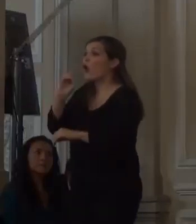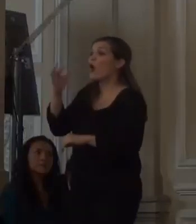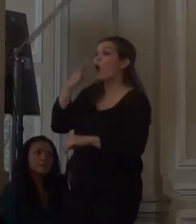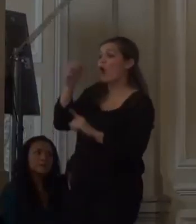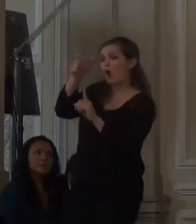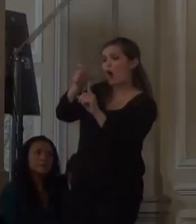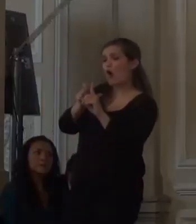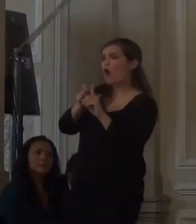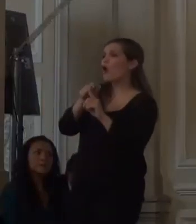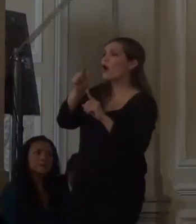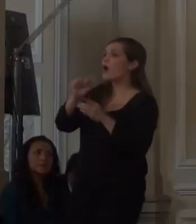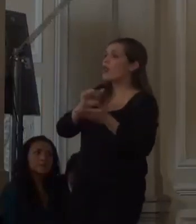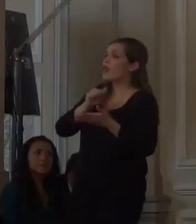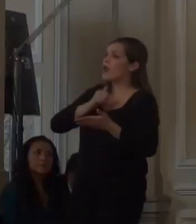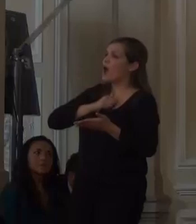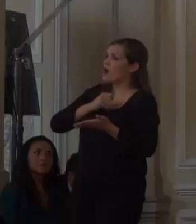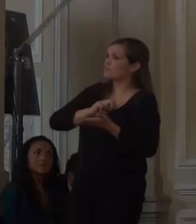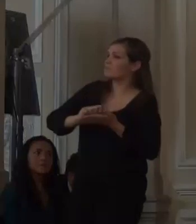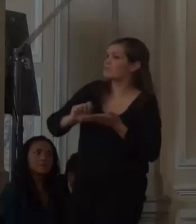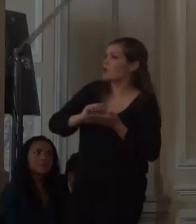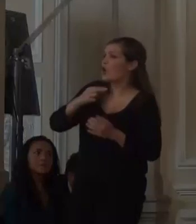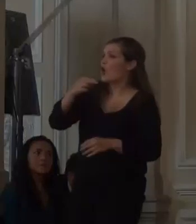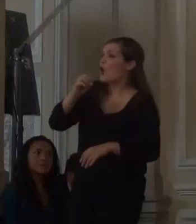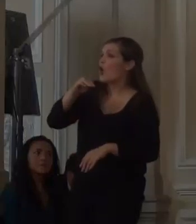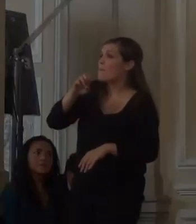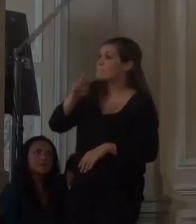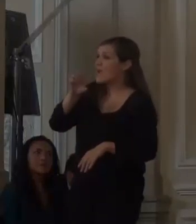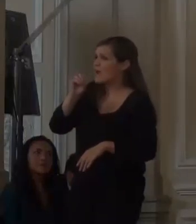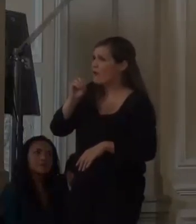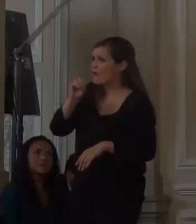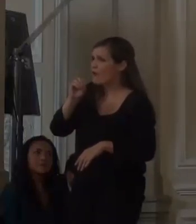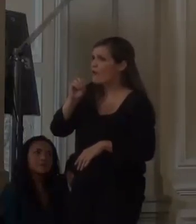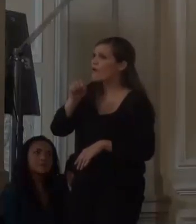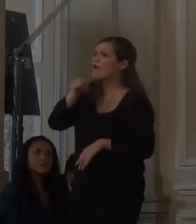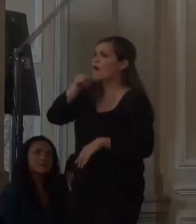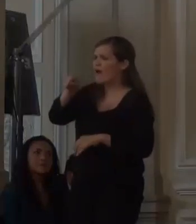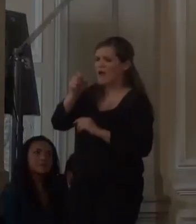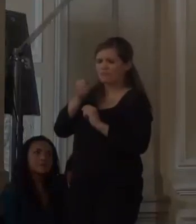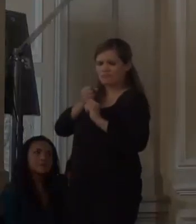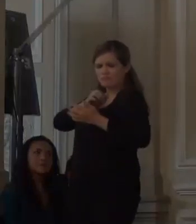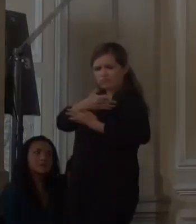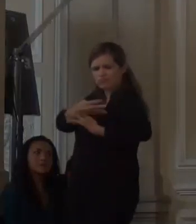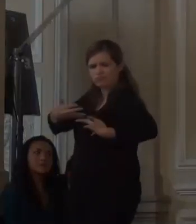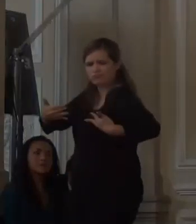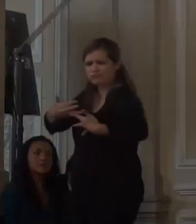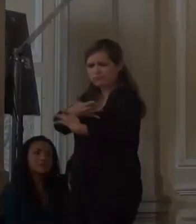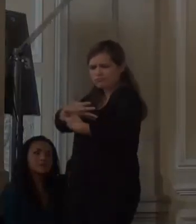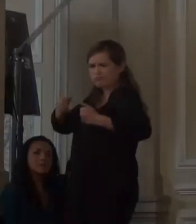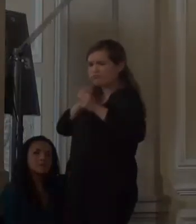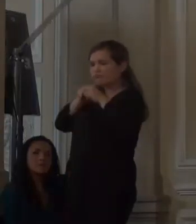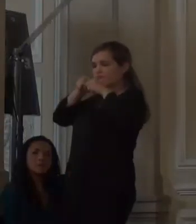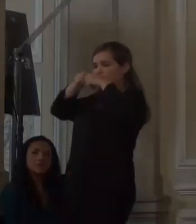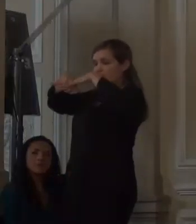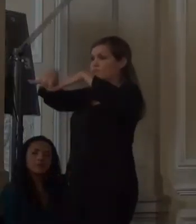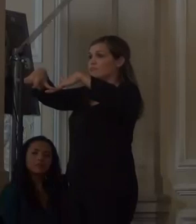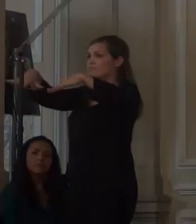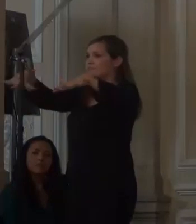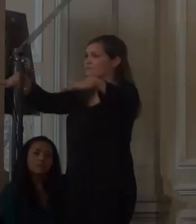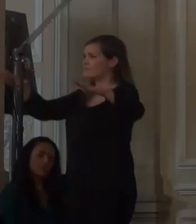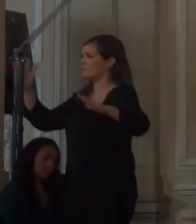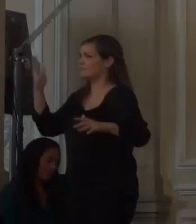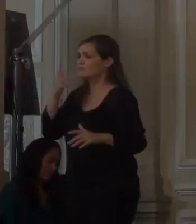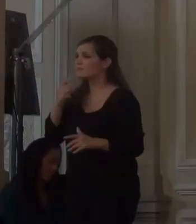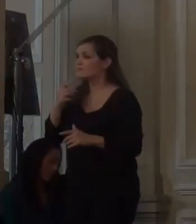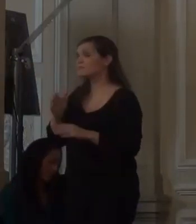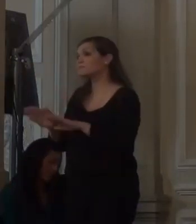Homero, quien desde su ceguera iluminó la historia de la humanidad? ¿Qué